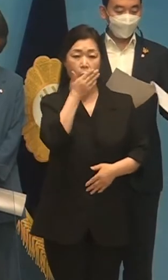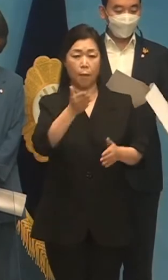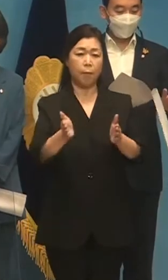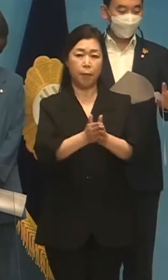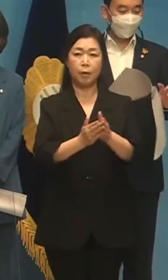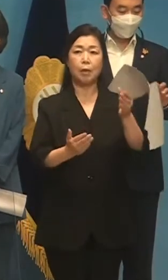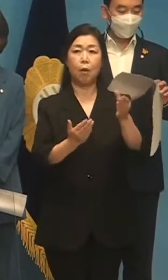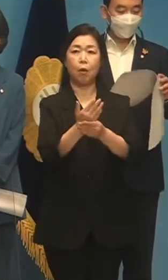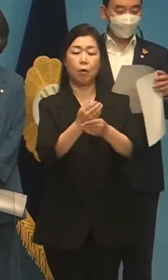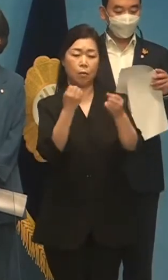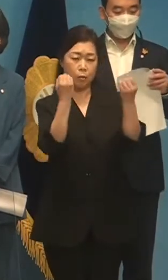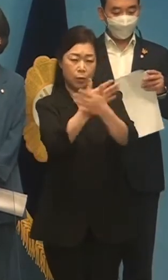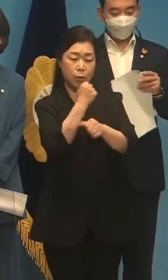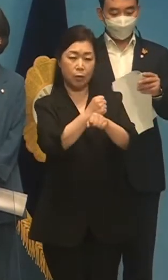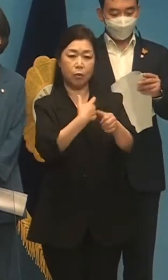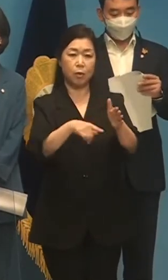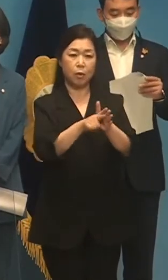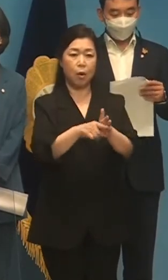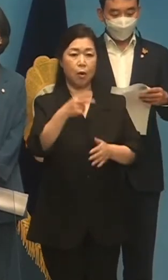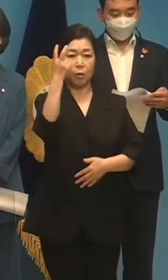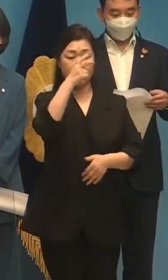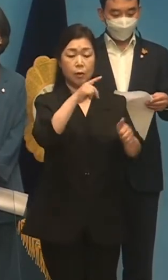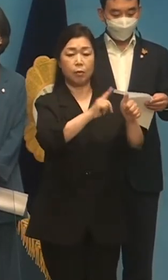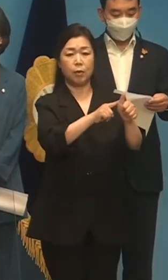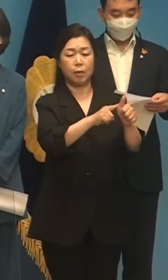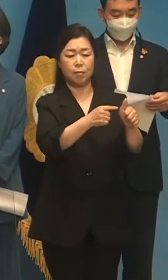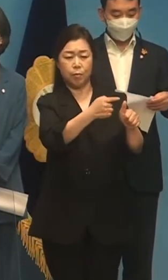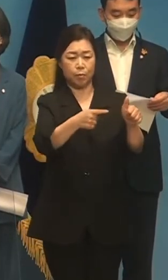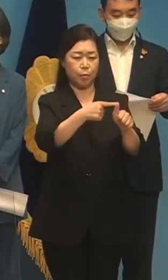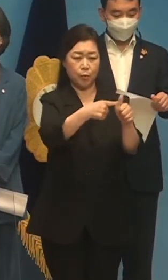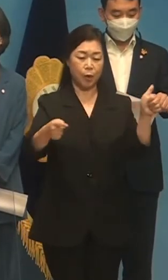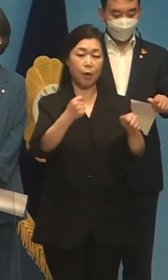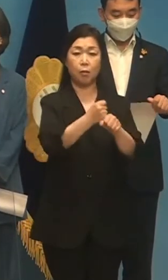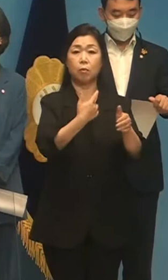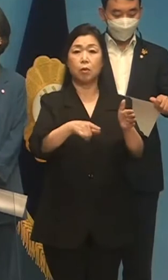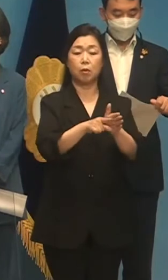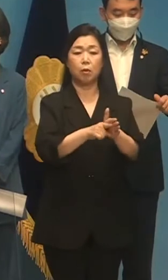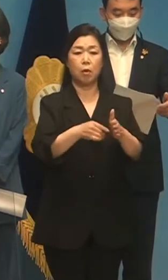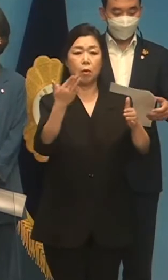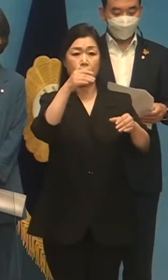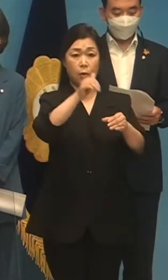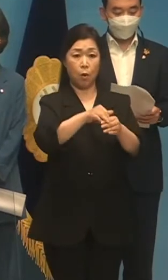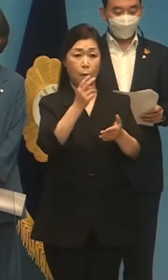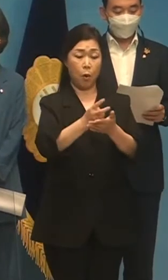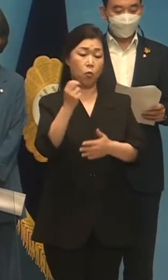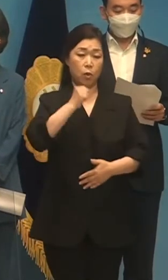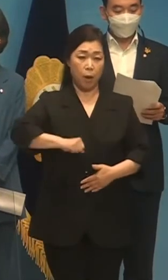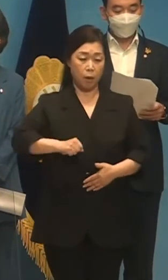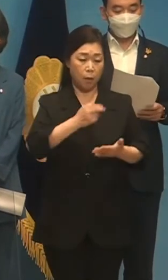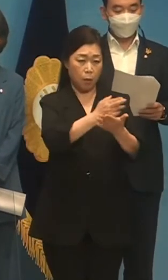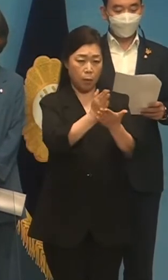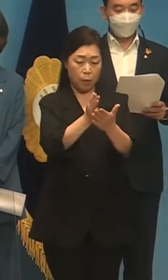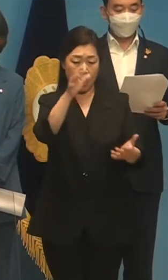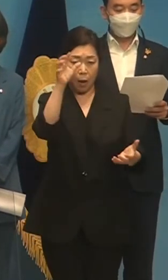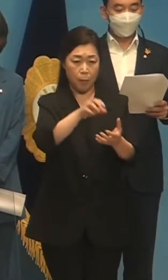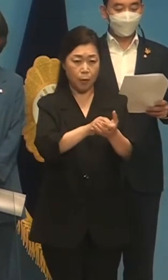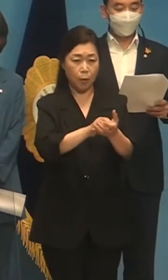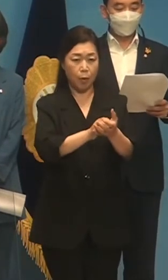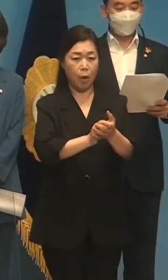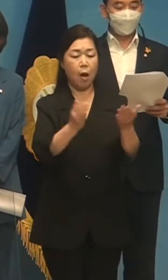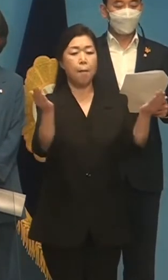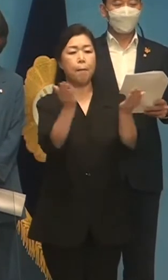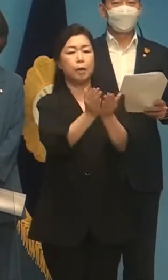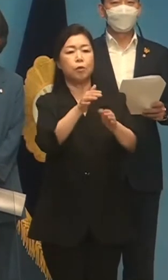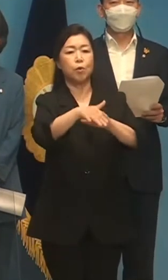위해 관련된 인사의 정치 생명을 사전에 끊어버리기 위해 공직선거법 위반의 점을 포함하여 윤석열 대검의 맞춤형 수사